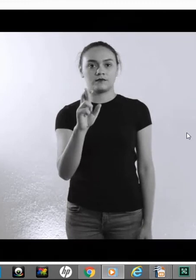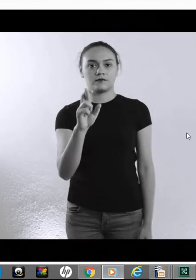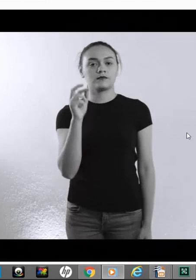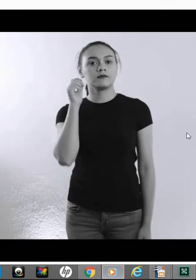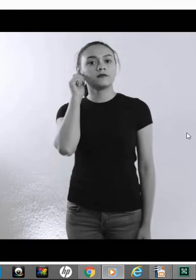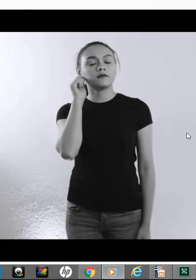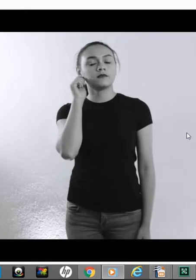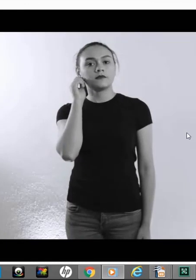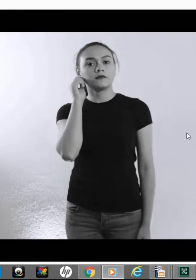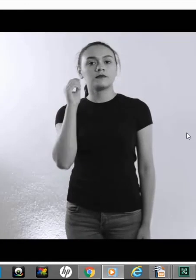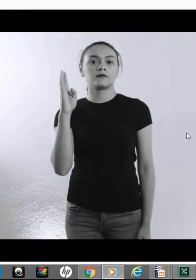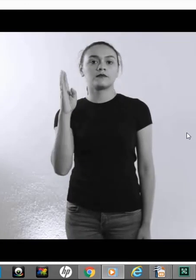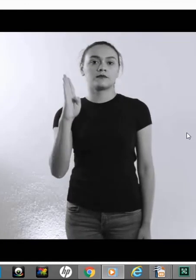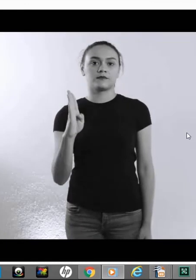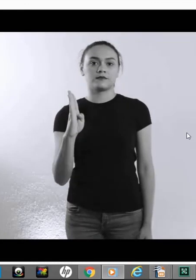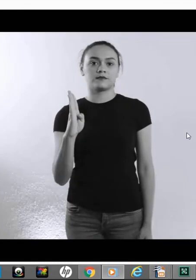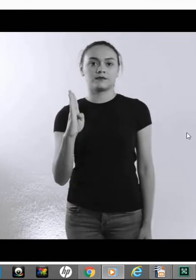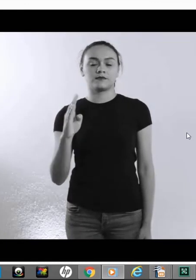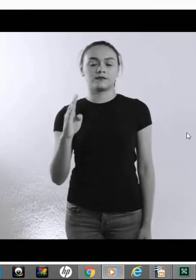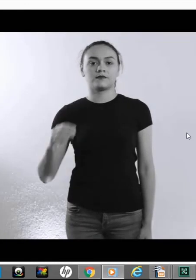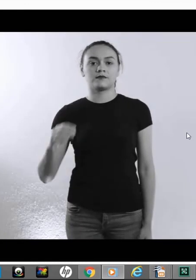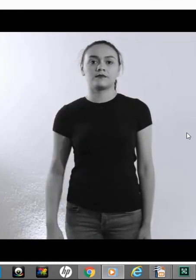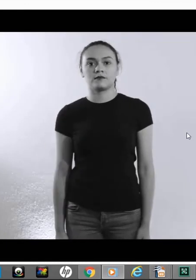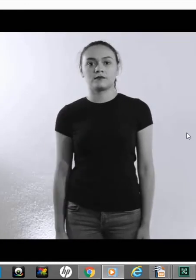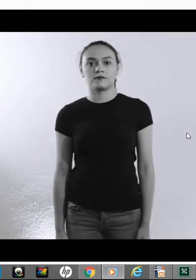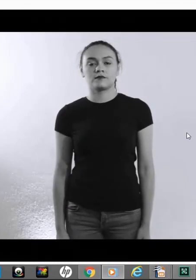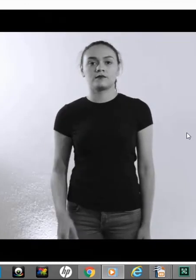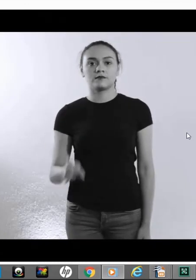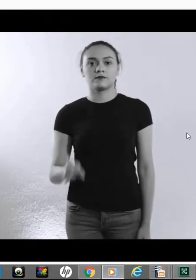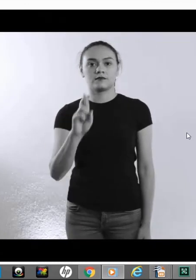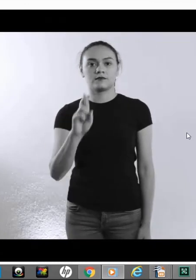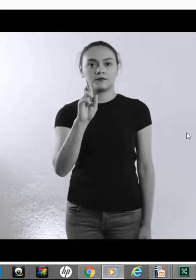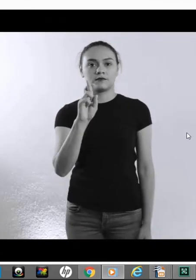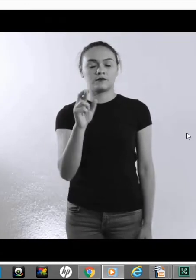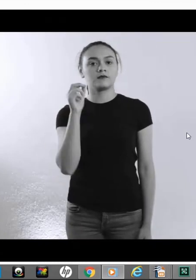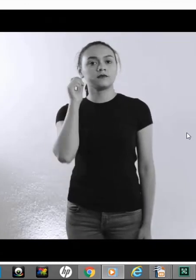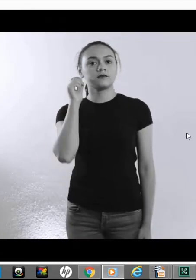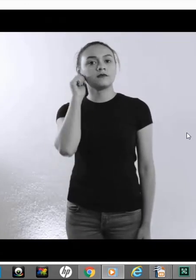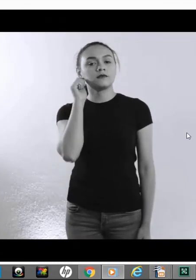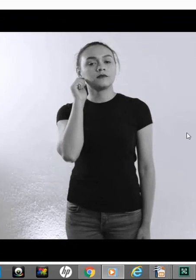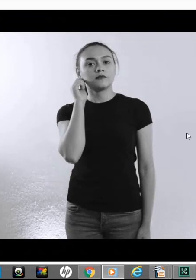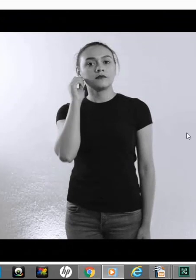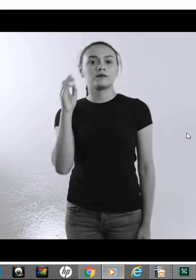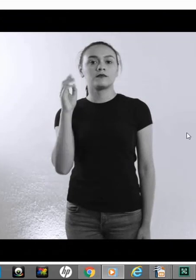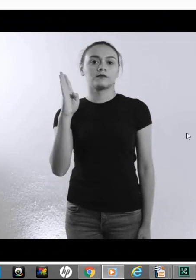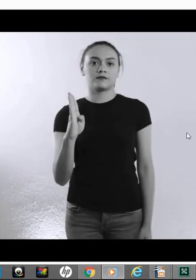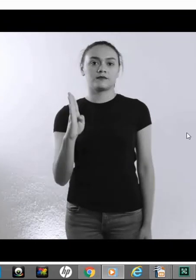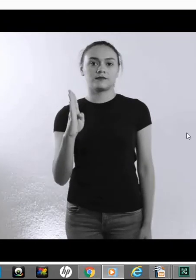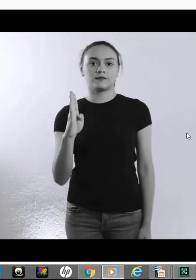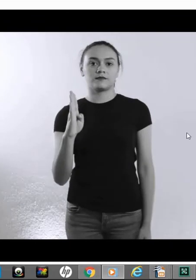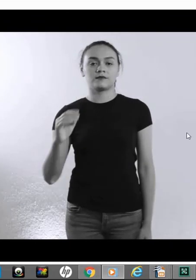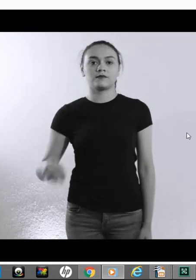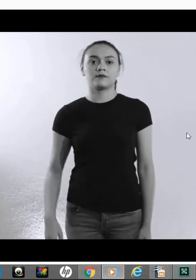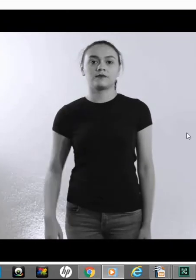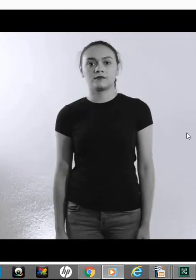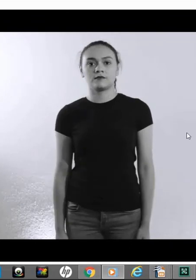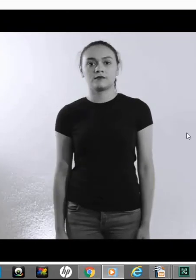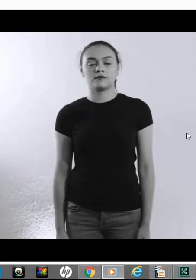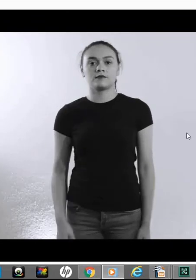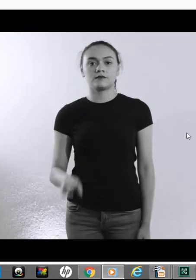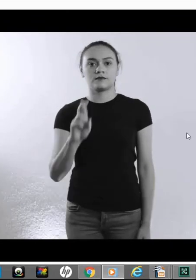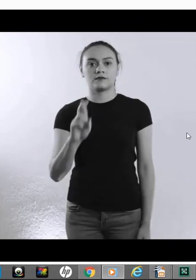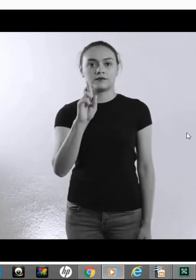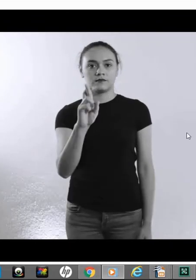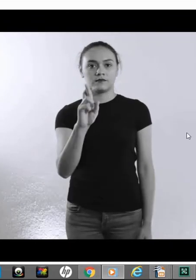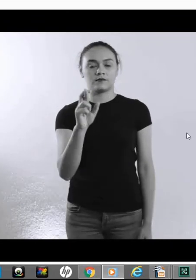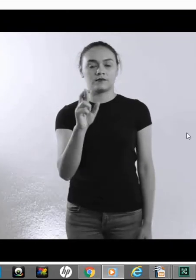para esto utilizo la palabra problema, pero en la realidad no es un problema. Simplemente nos topamos dos mundos, ¿ya? Con dos